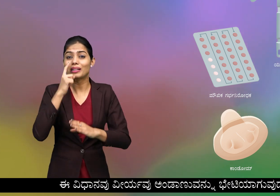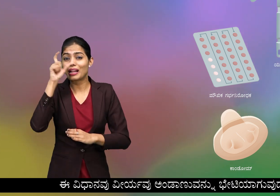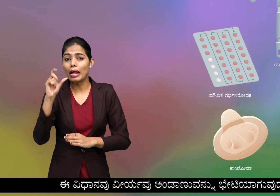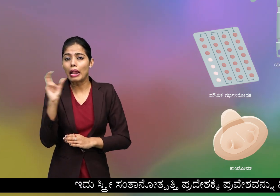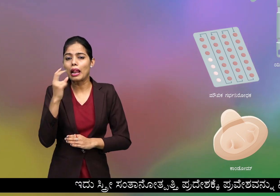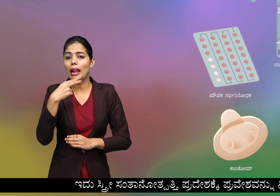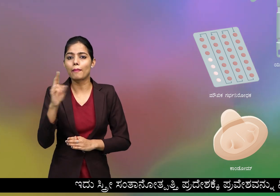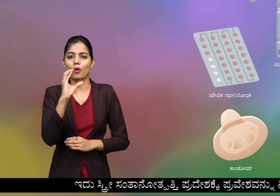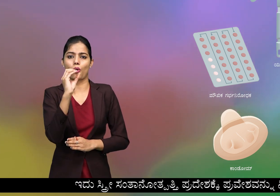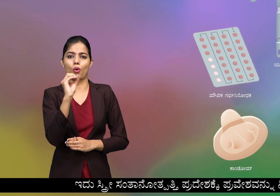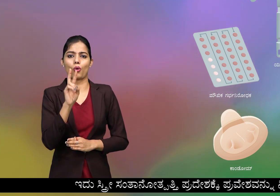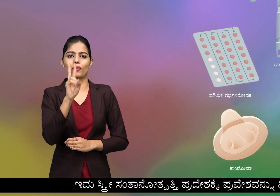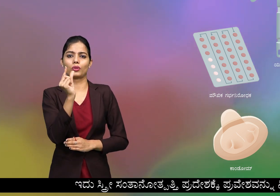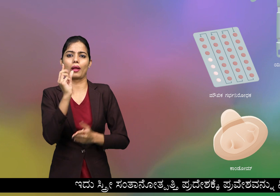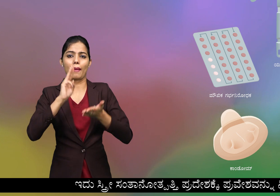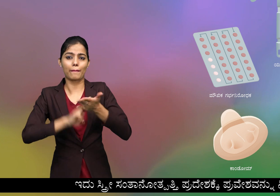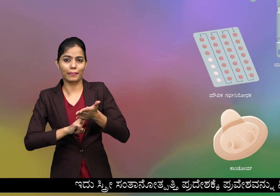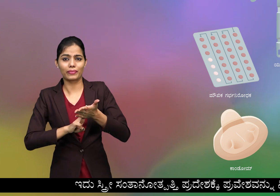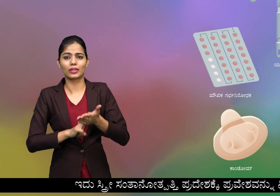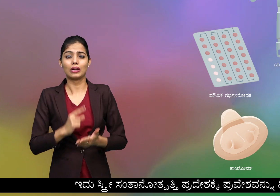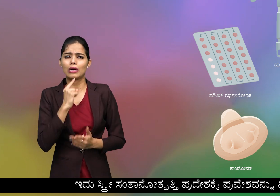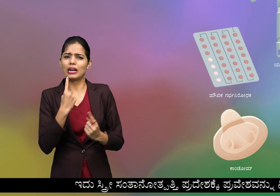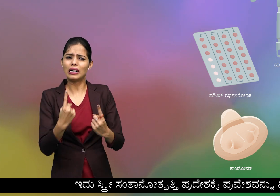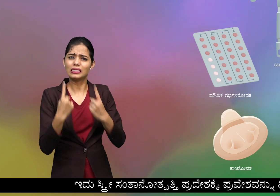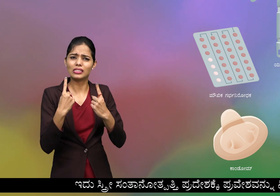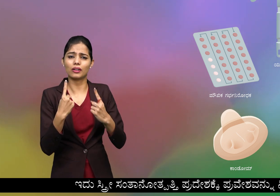ತಡೆಯುತ್ತದೆ. ಇದು ಸ್ತ್ರೀ ಸಂತಾನೋತ್ಪತ್ತಿ ಪ್ರದೇಶಕ್ಕೆ ಪ್ರವೇಶವನ್ನ ನಿರ್ಬಂಧಿಸುತ್ತದೆ.